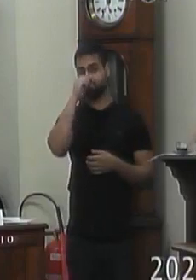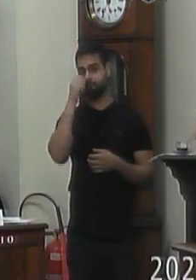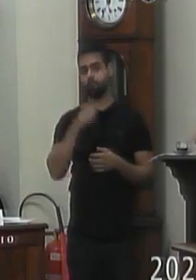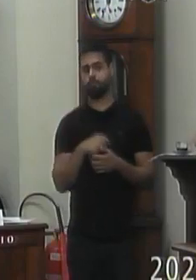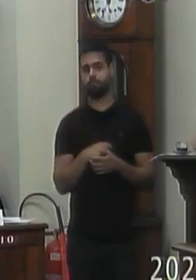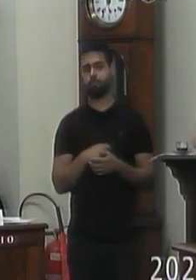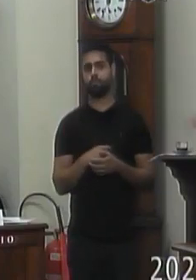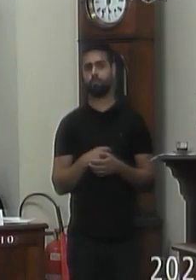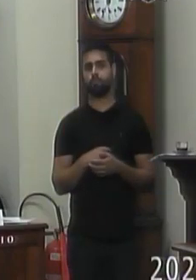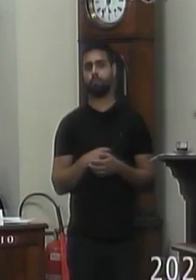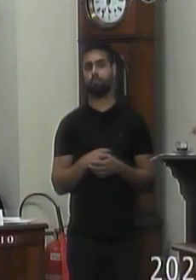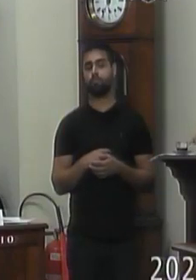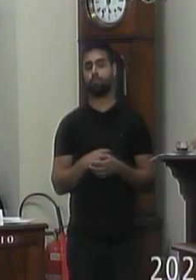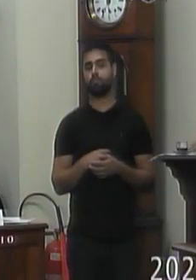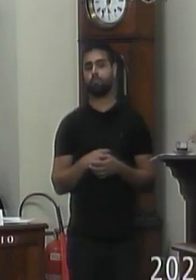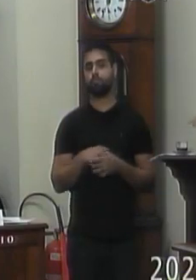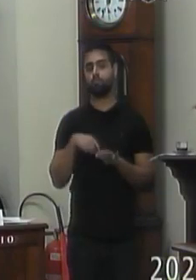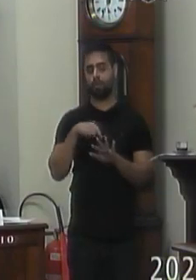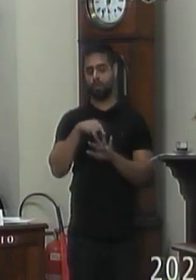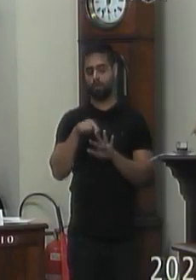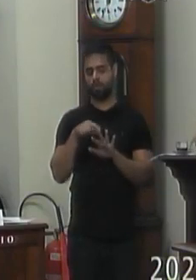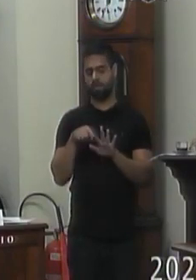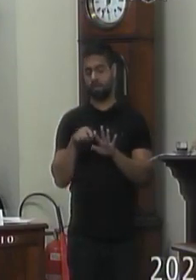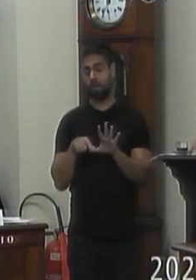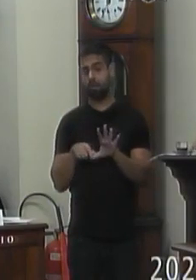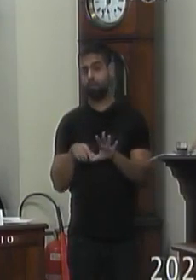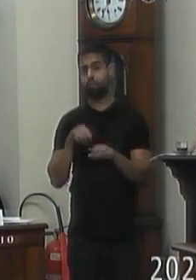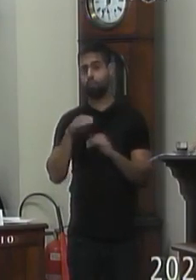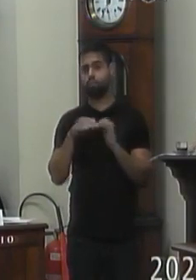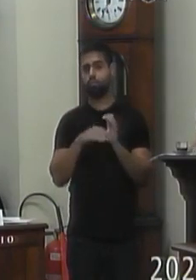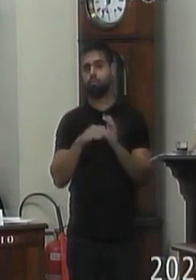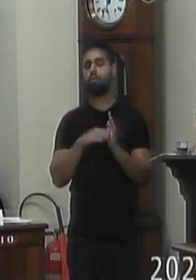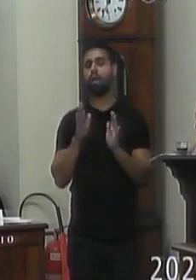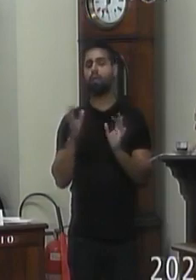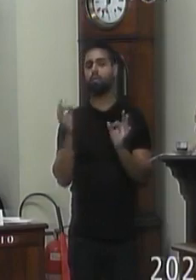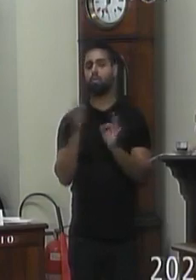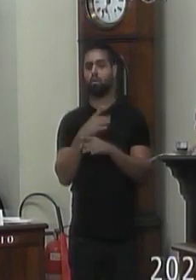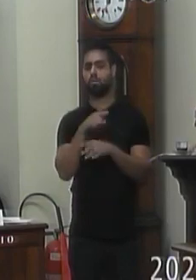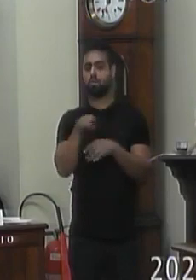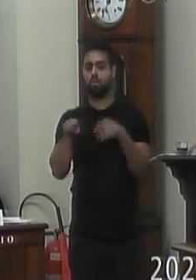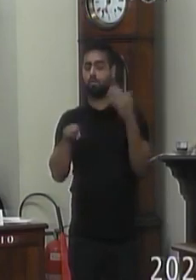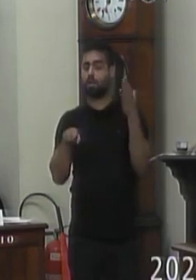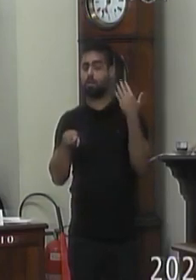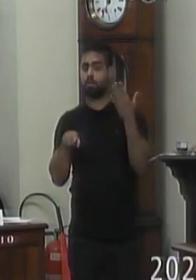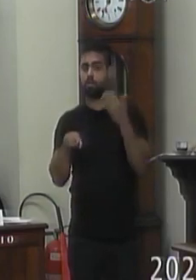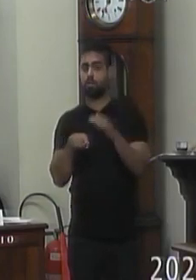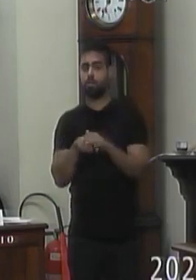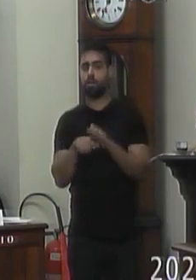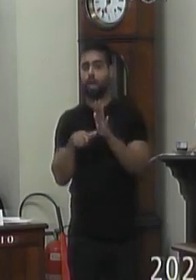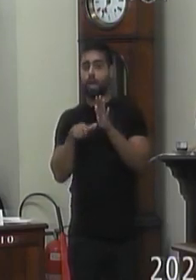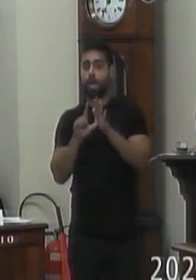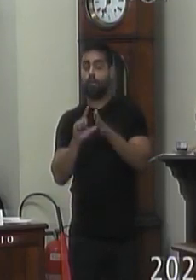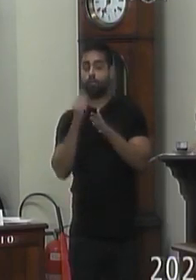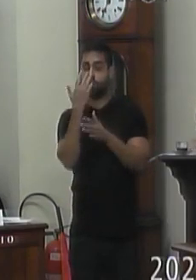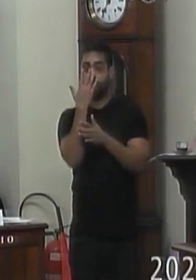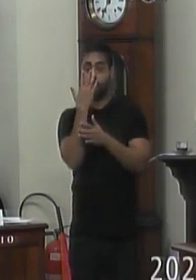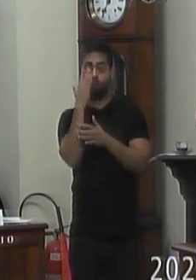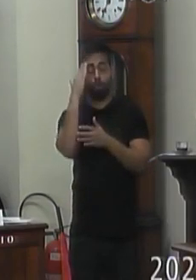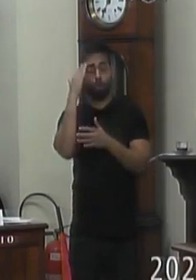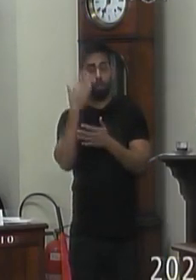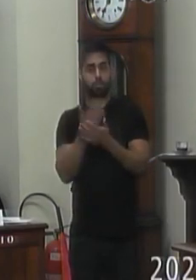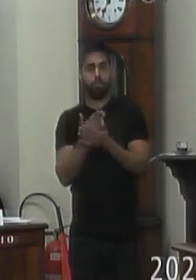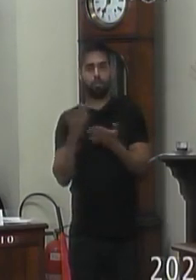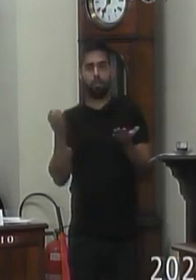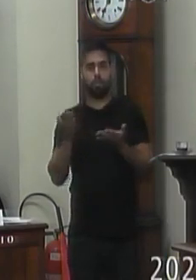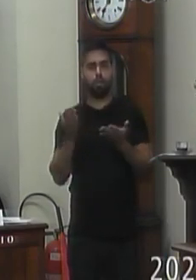Tá? Relatório de gestão fiscal, relatório de execução orçamentária foram todos fechados na semana passada, tá? Antes do carnaval, então eu acredito que